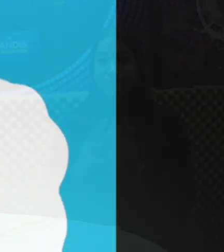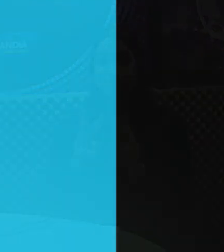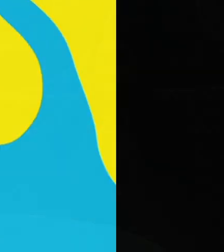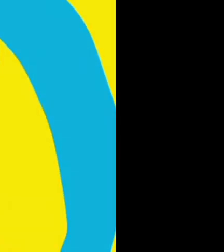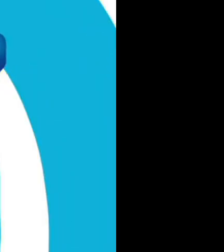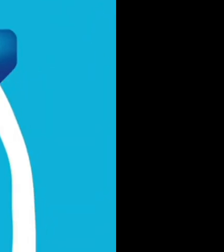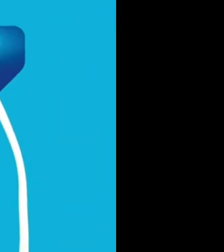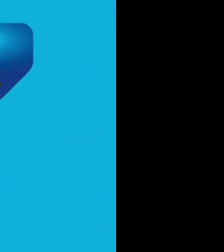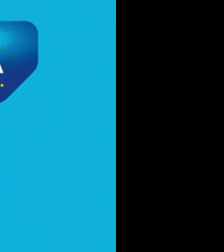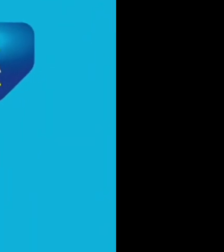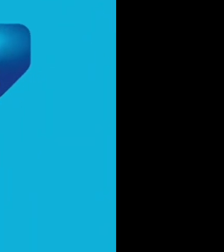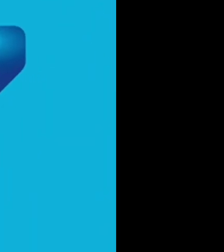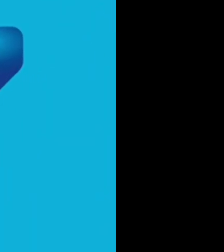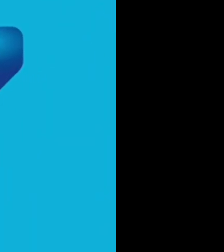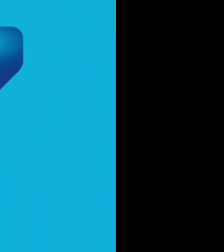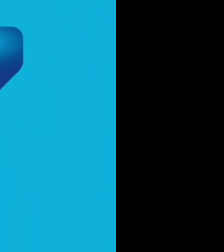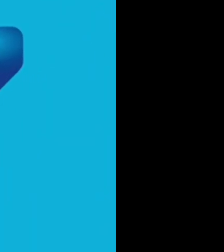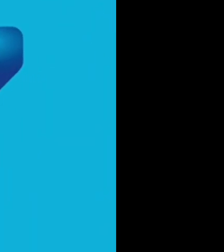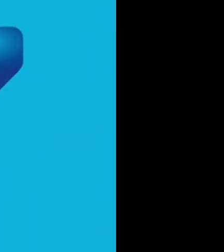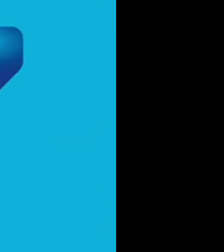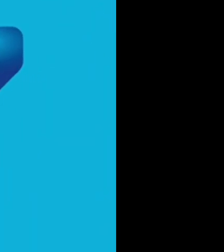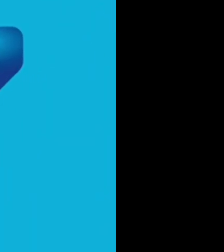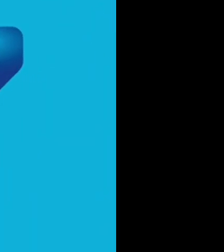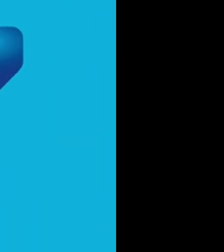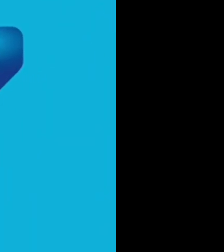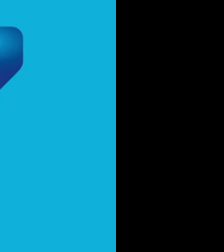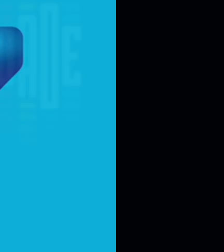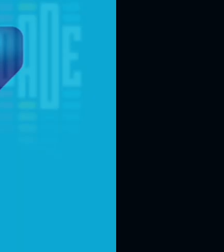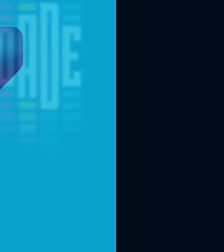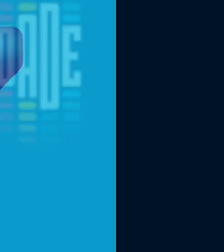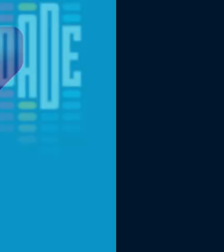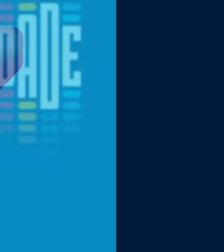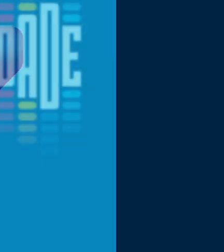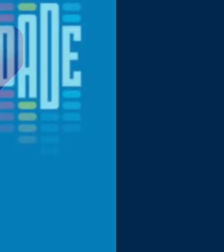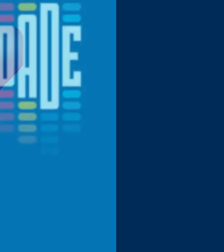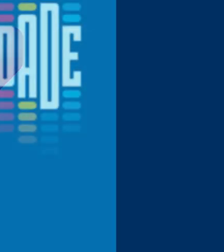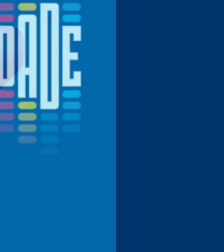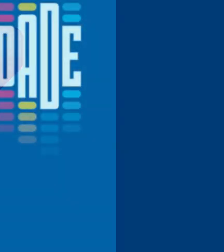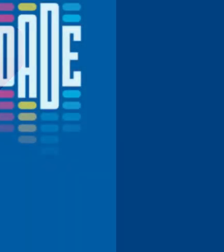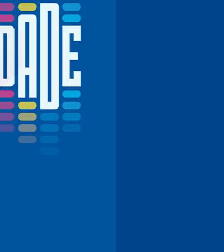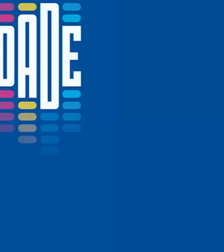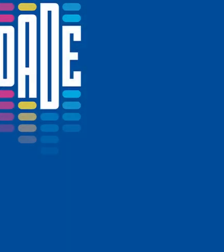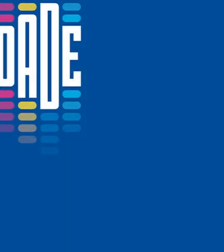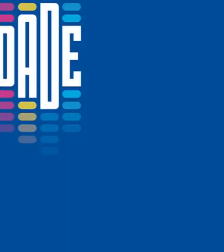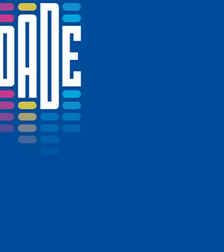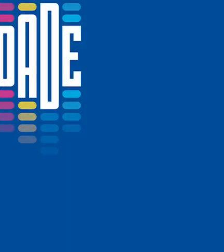Continue conosco no portal da Prefeitura e nas redes sociais.